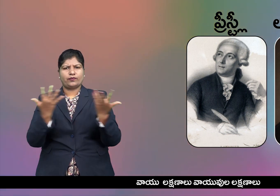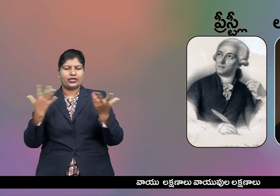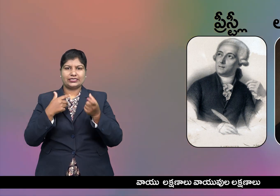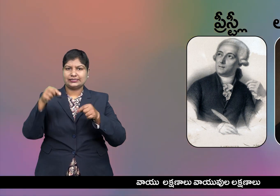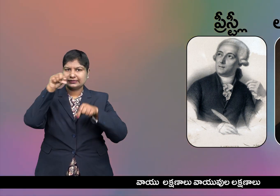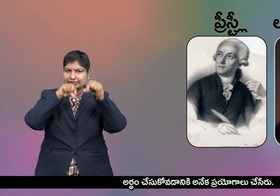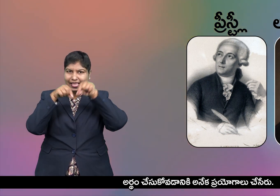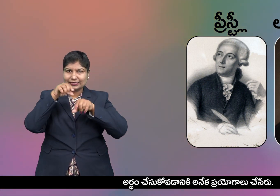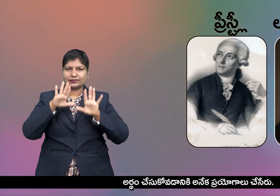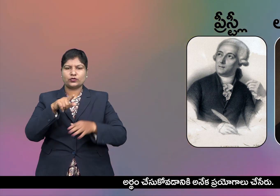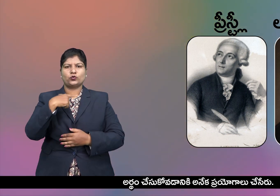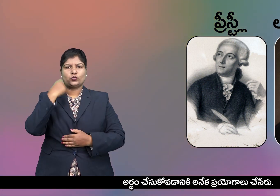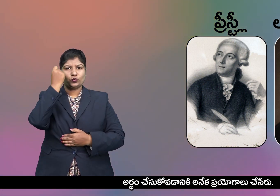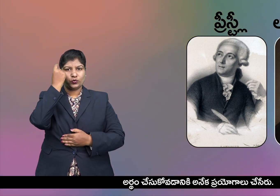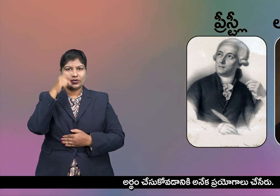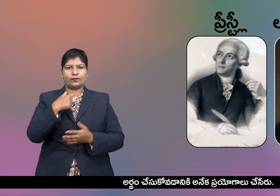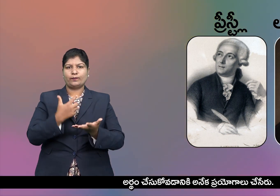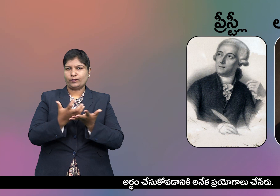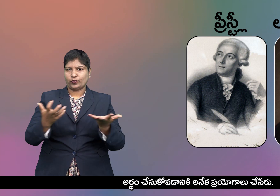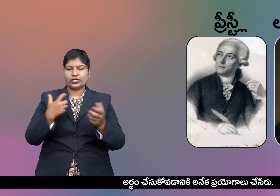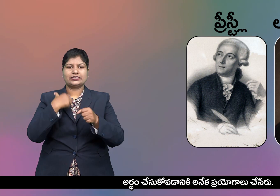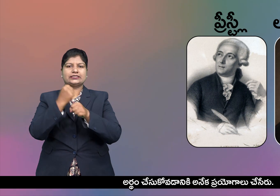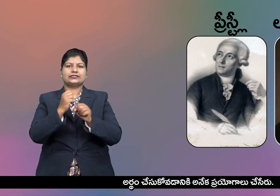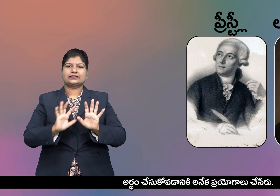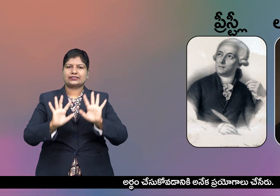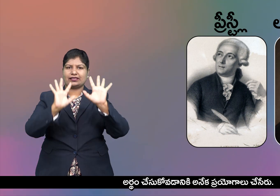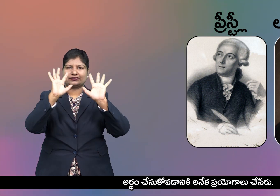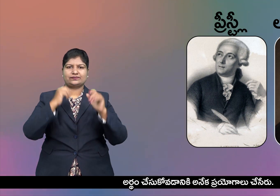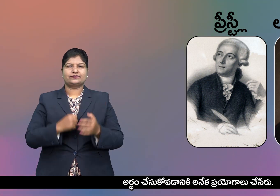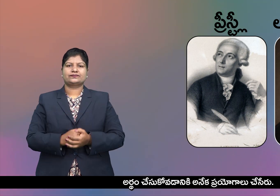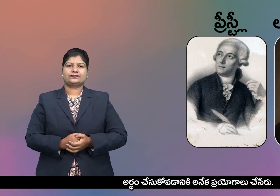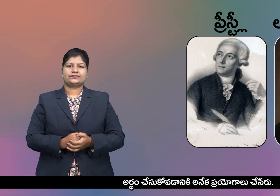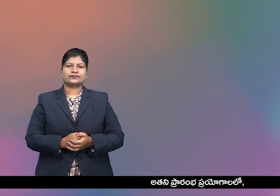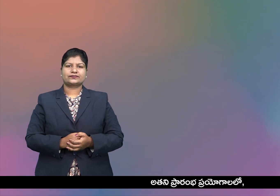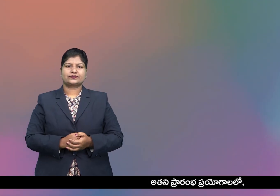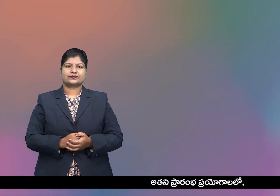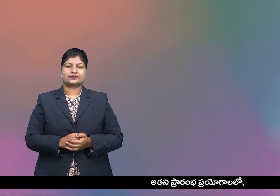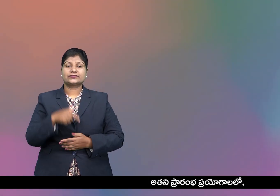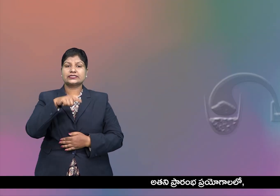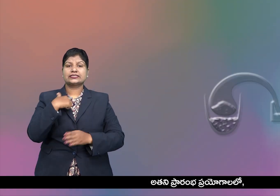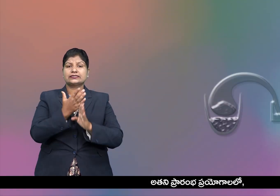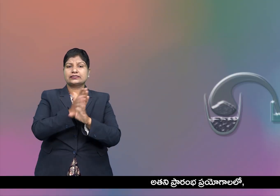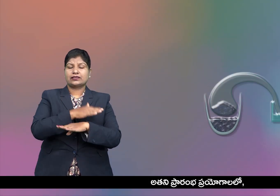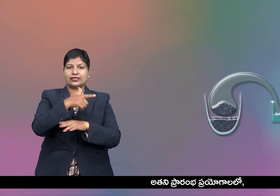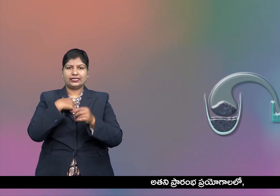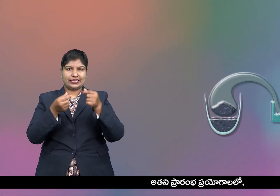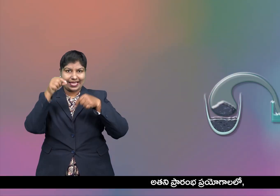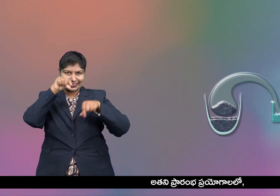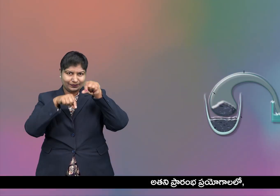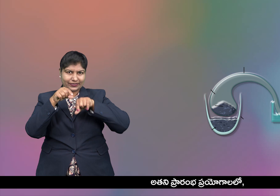వాయువుల లక్షణాలు అర్థం చేసుకోవడానికి అనేక ప్రయోగాలు చేశారు. అతని ప్రారంభ